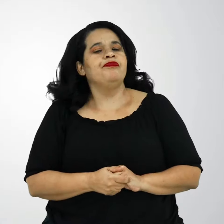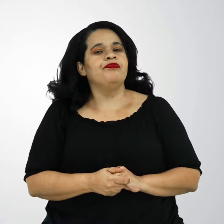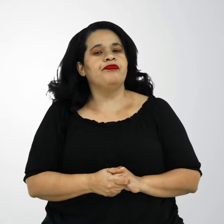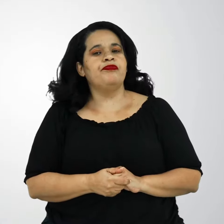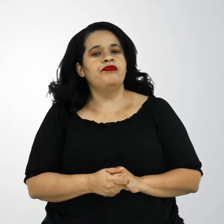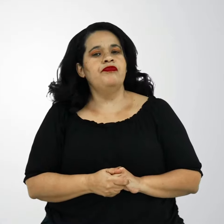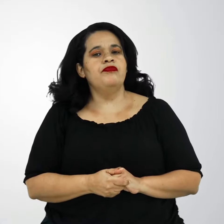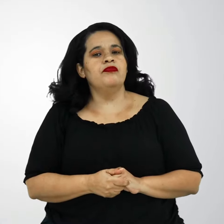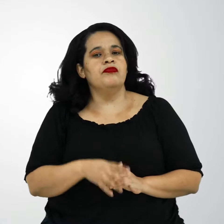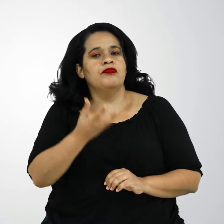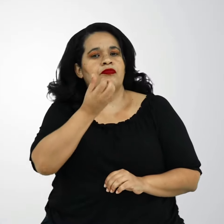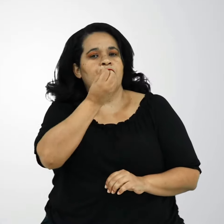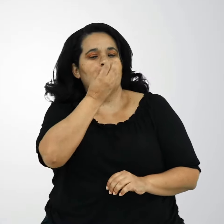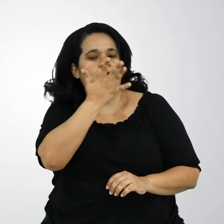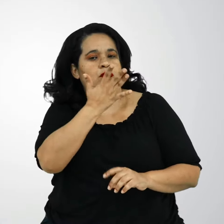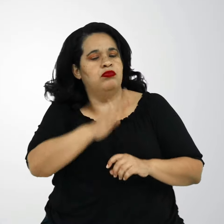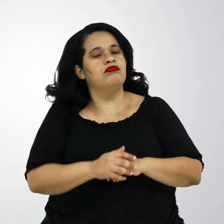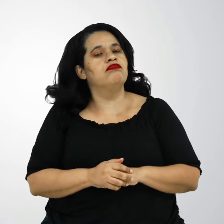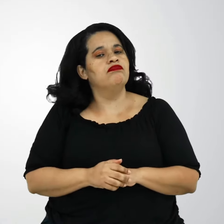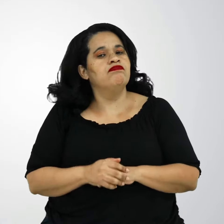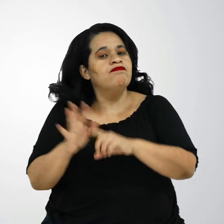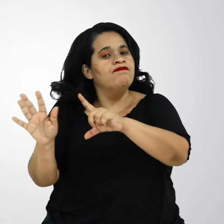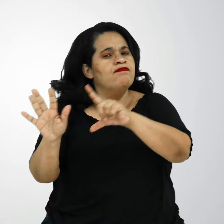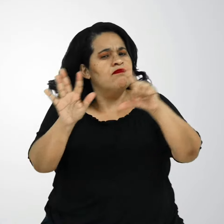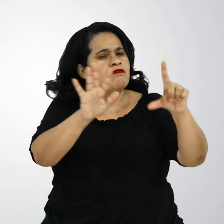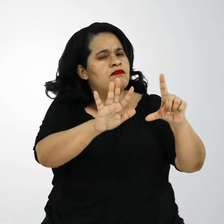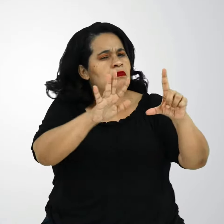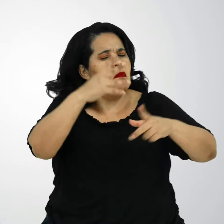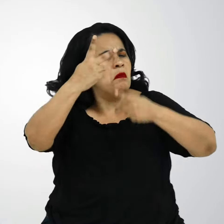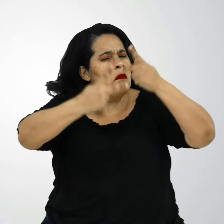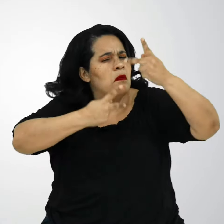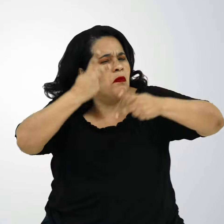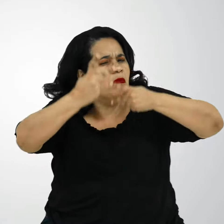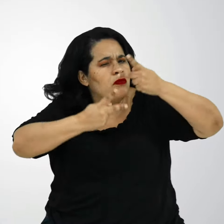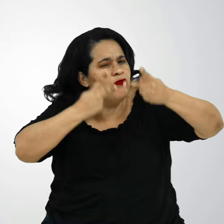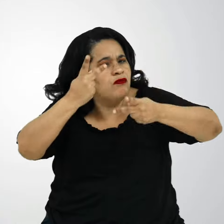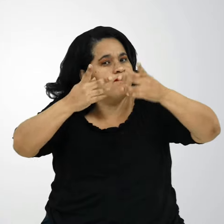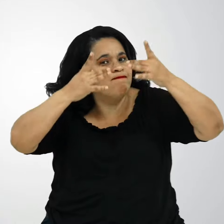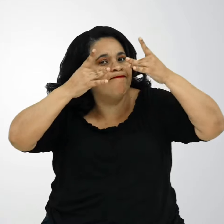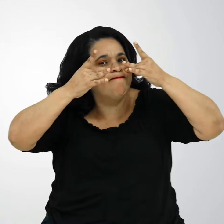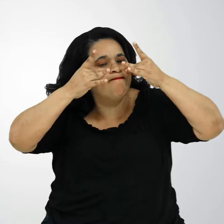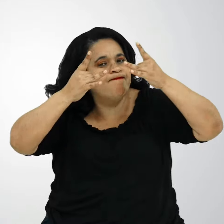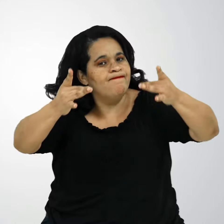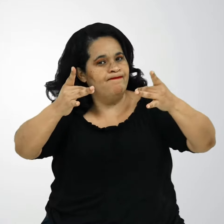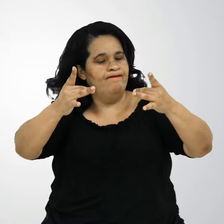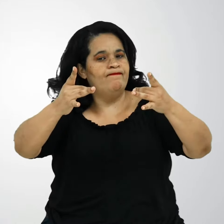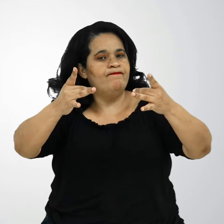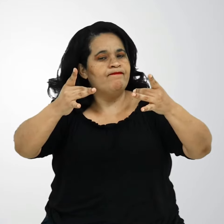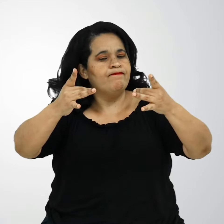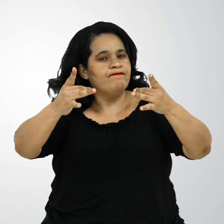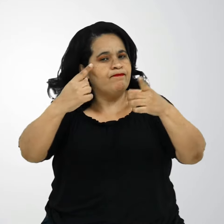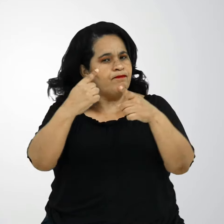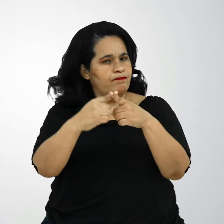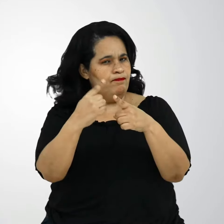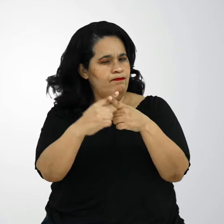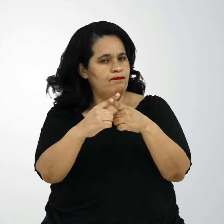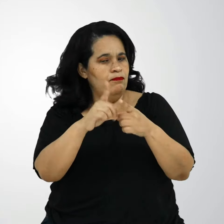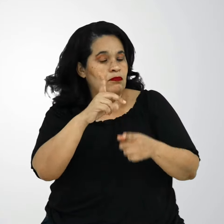Então, essa última semana, a gente considera a semana que chama mais atenção, né? Porque você